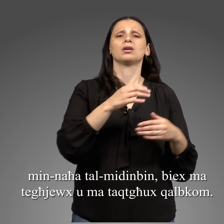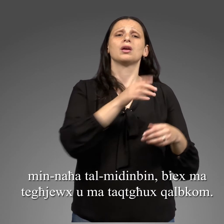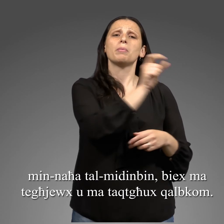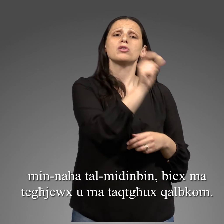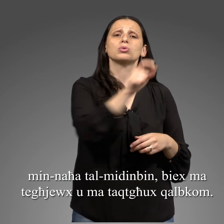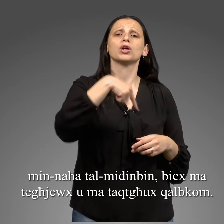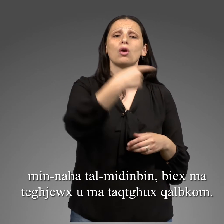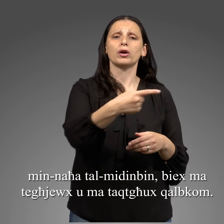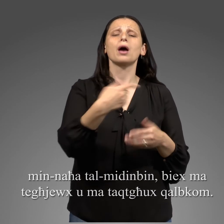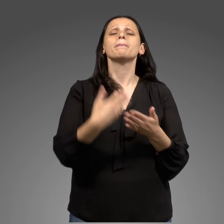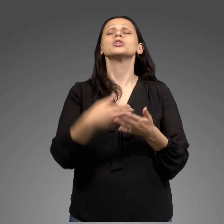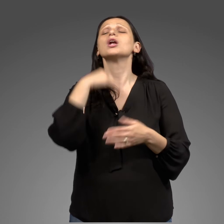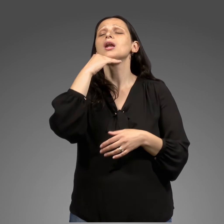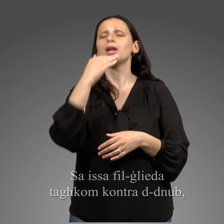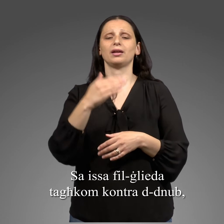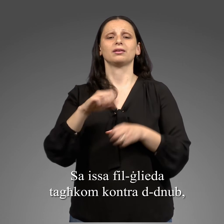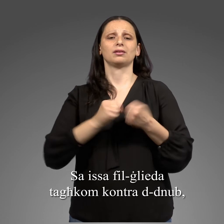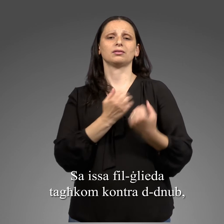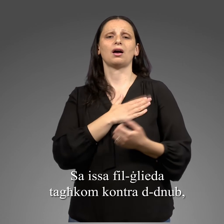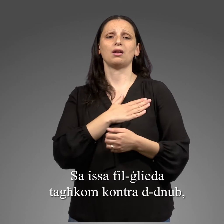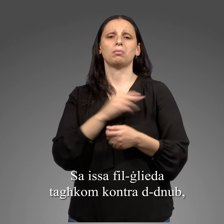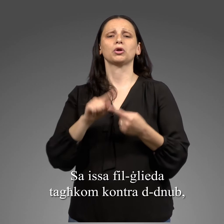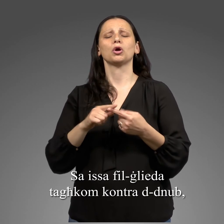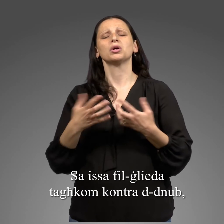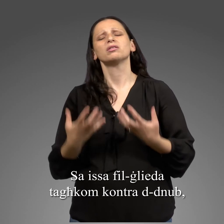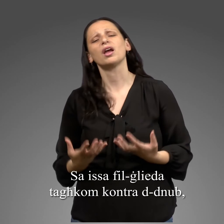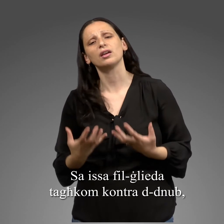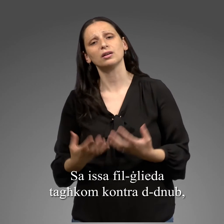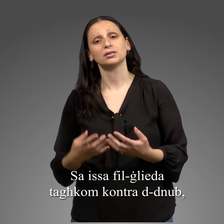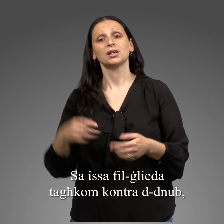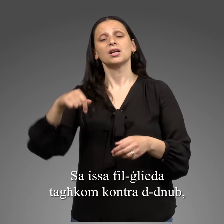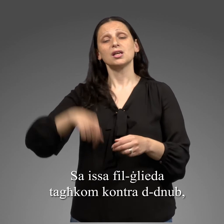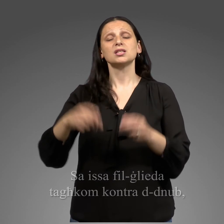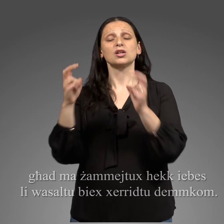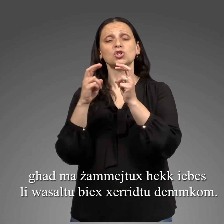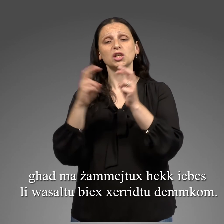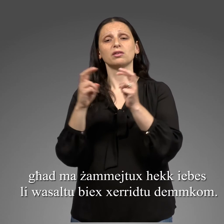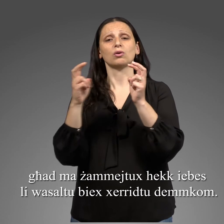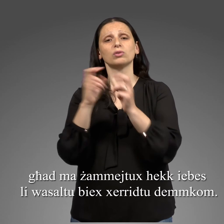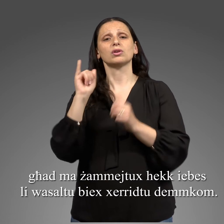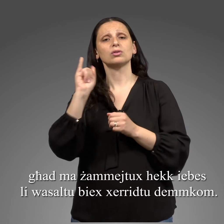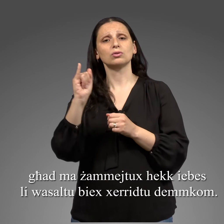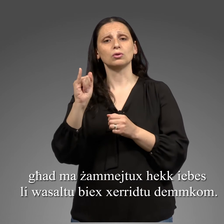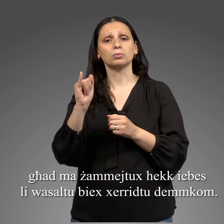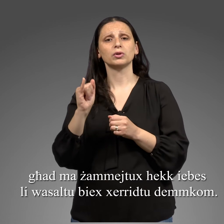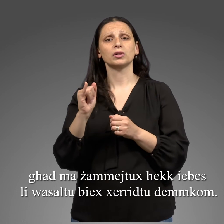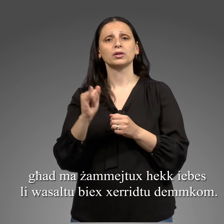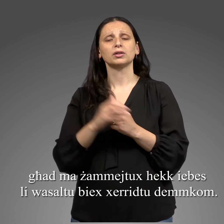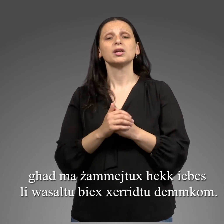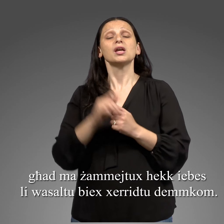taqtowx għalbkom. sa' jissa fieġ li datakum kontra d-nub għat ma' zammajtux ekk jiebes